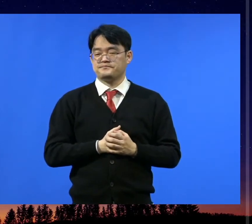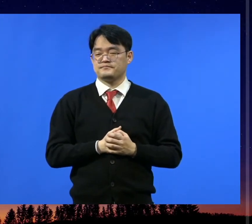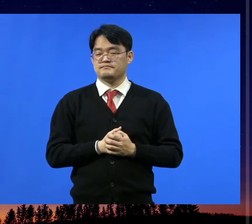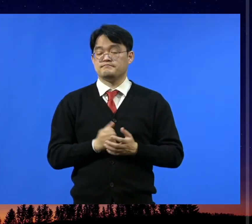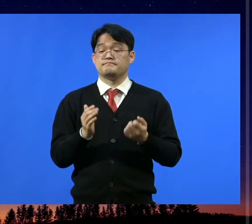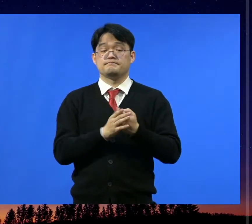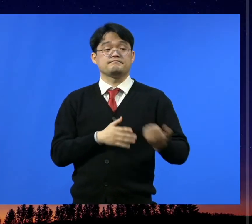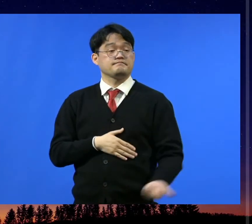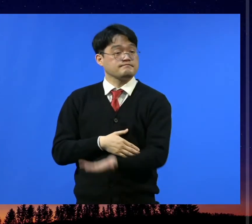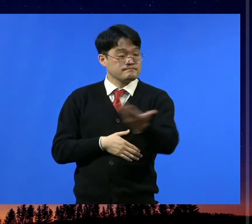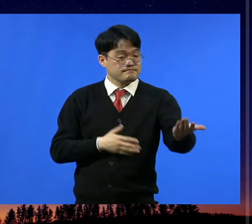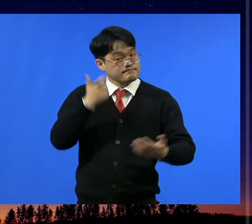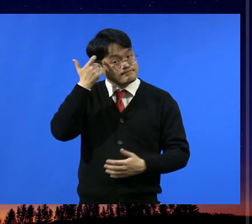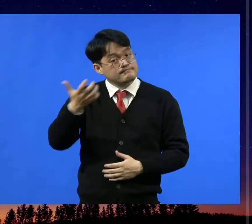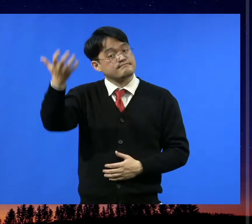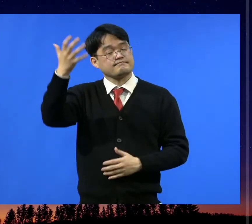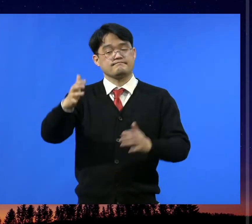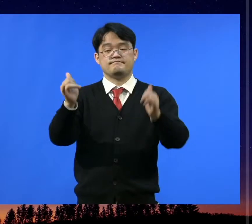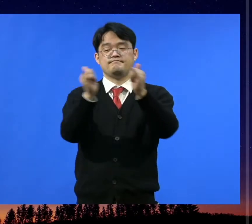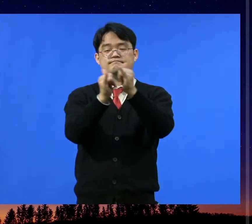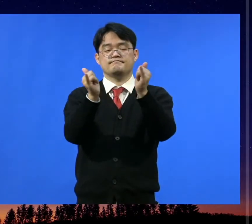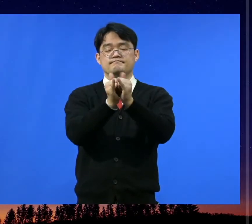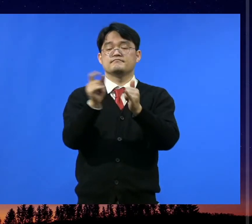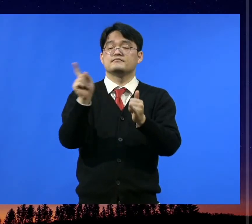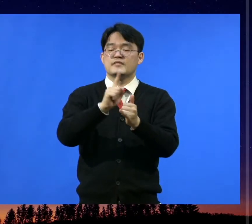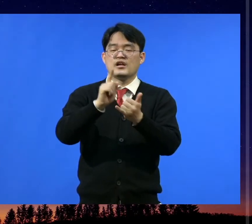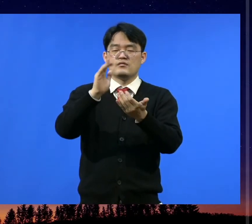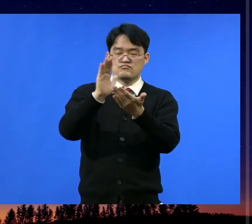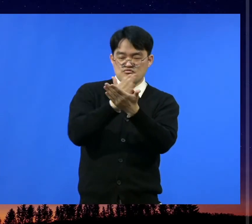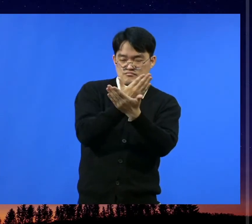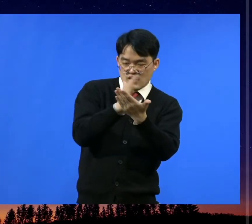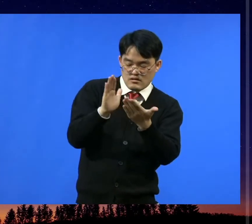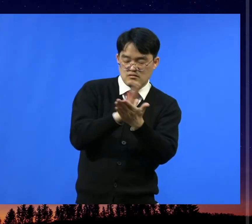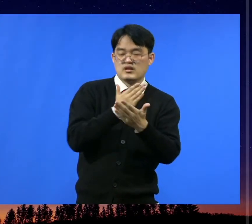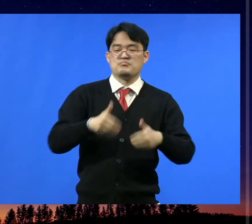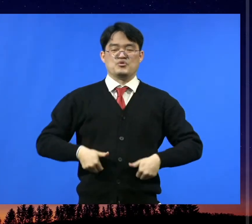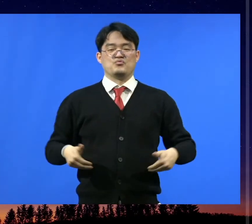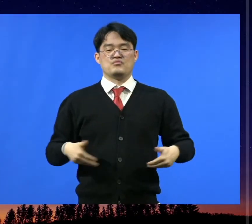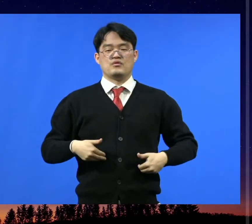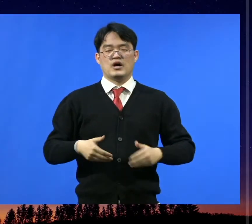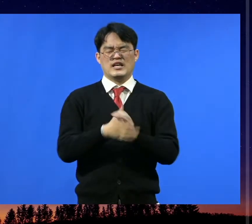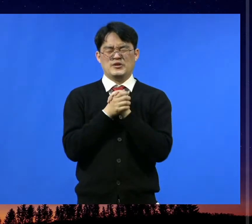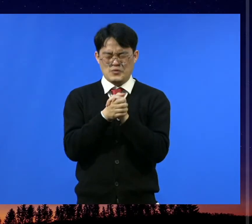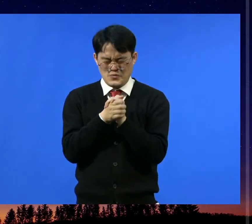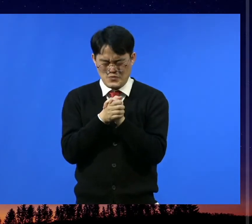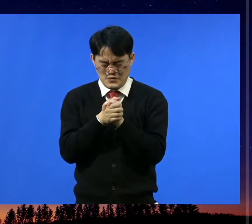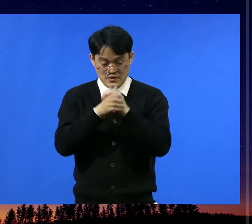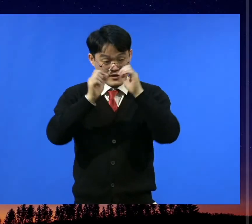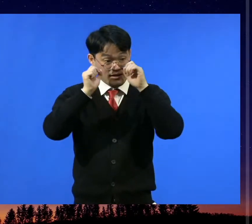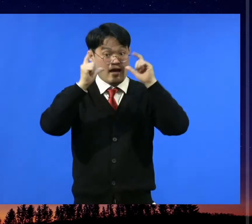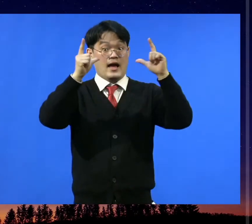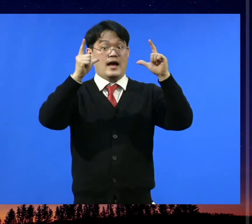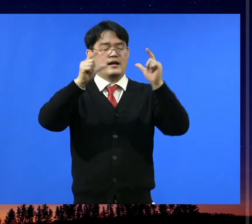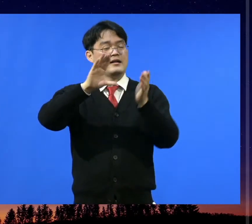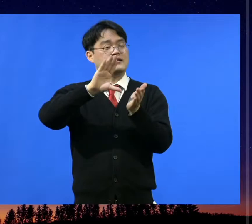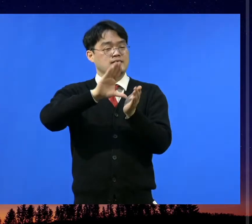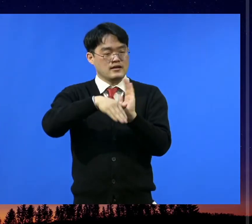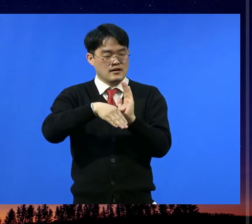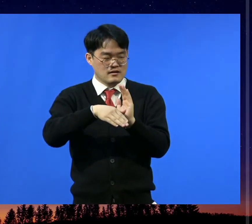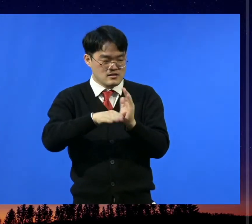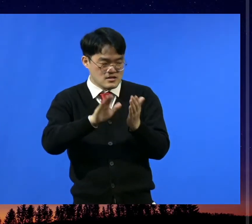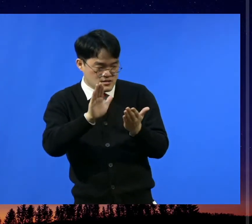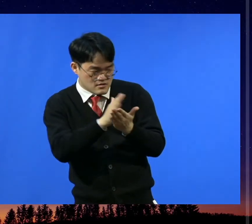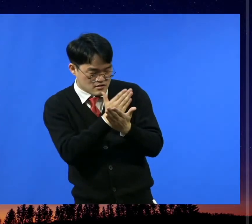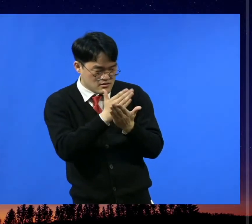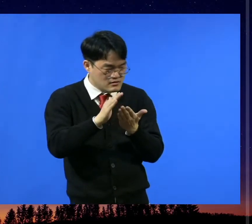그래서 여러분, 영적 전쟁이라고 하는 것은 딴 게 아니고 분별력입니다. 분별력. 기도에서 깨어 있을 때 분별력이